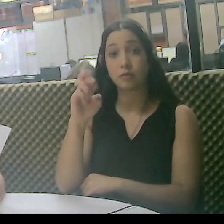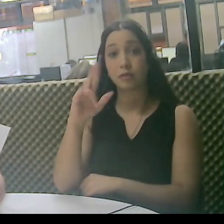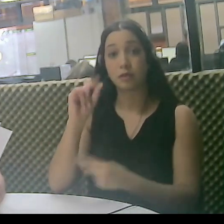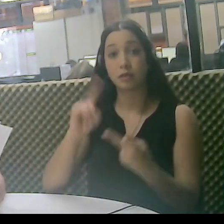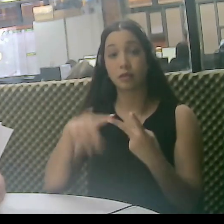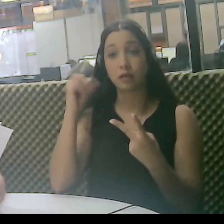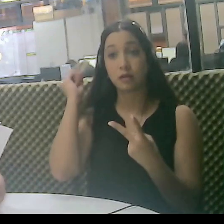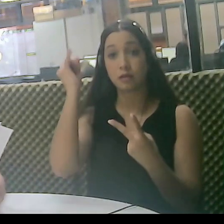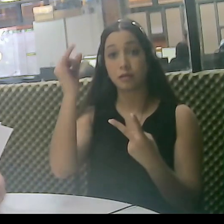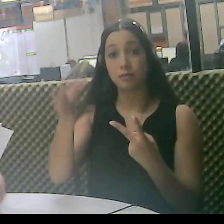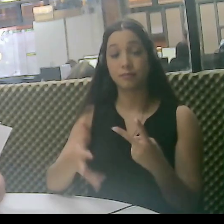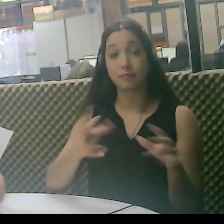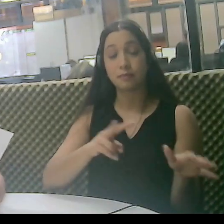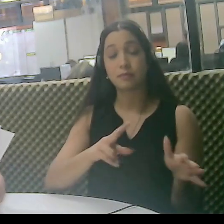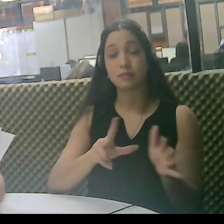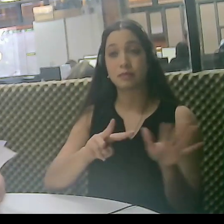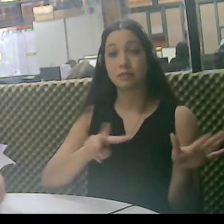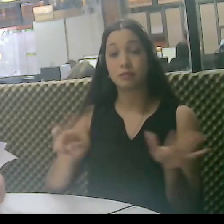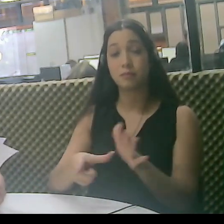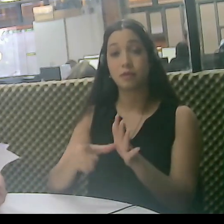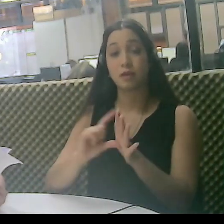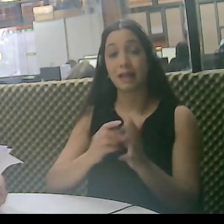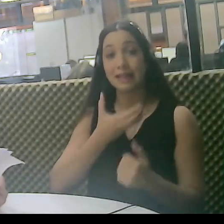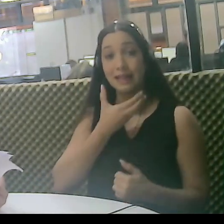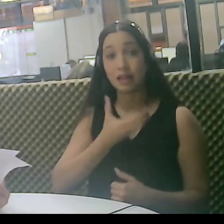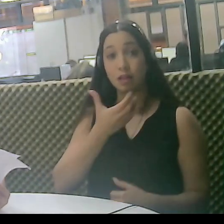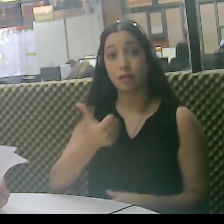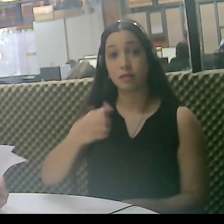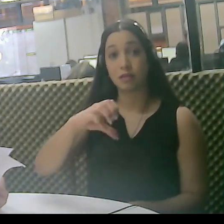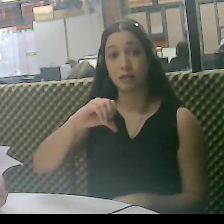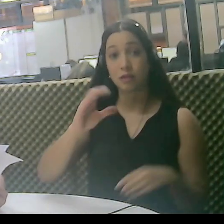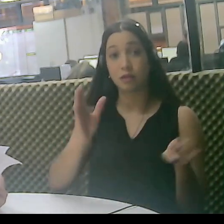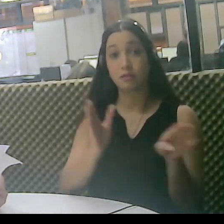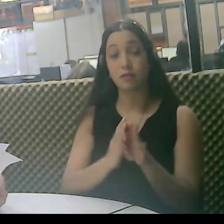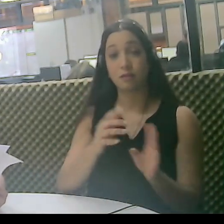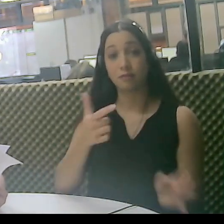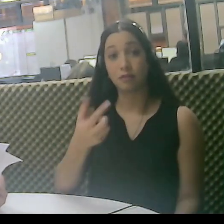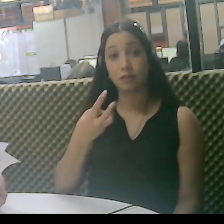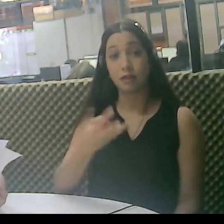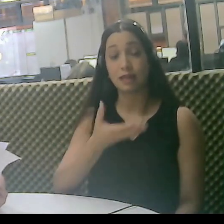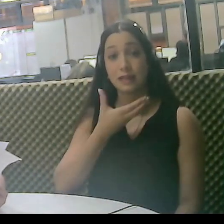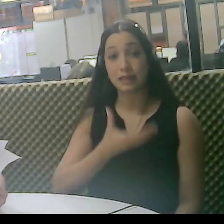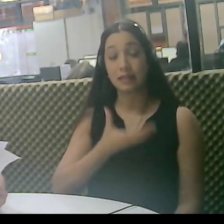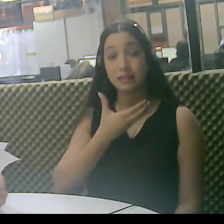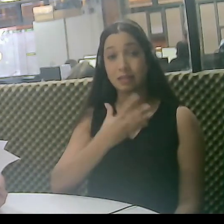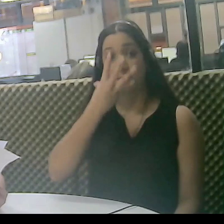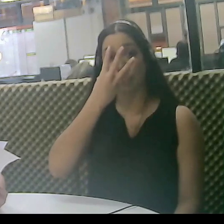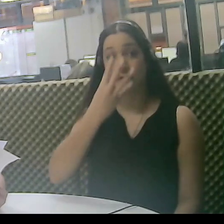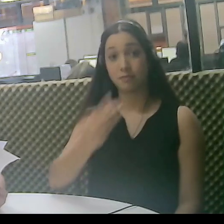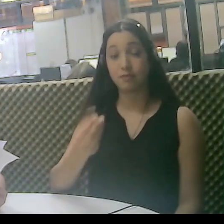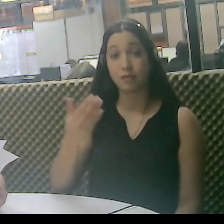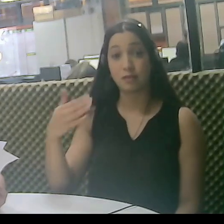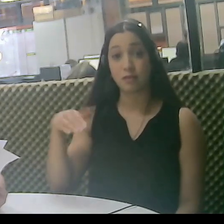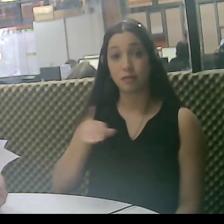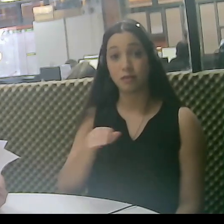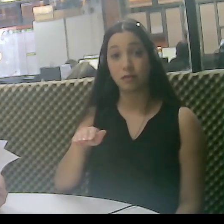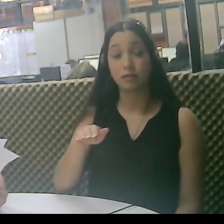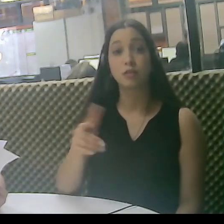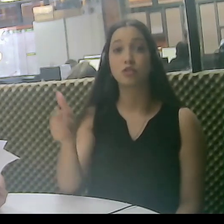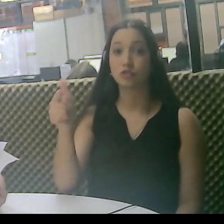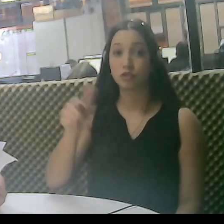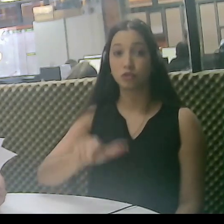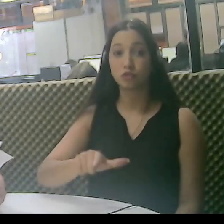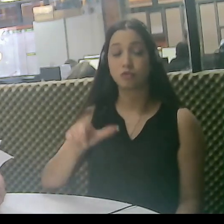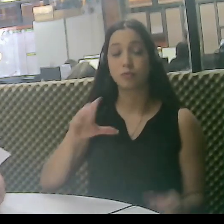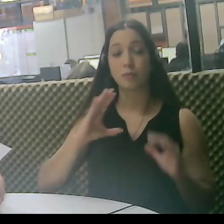Alvorada. Na semana que antecede o Natal, de 19 a 23 de dezembro, a van vai estacionar